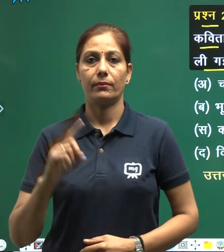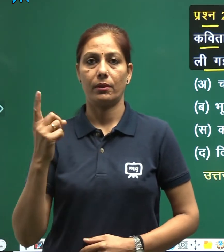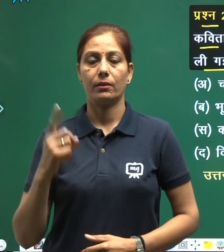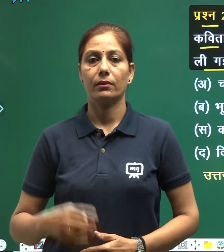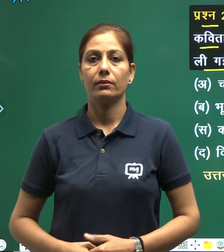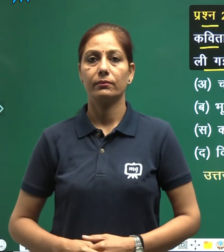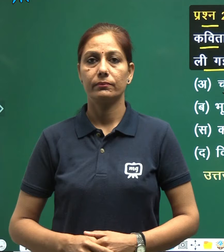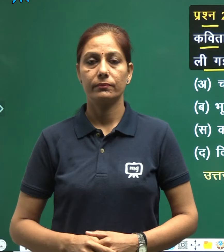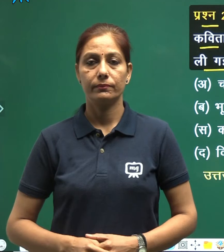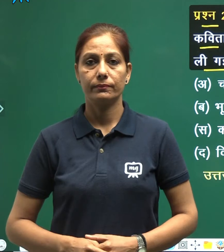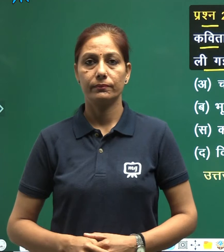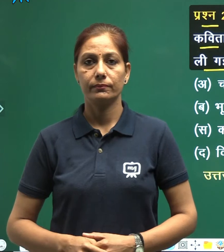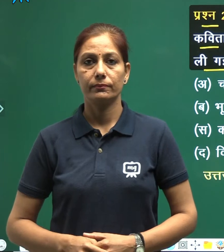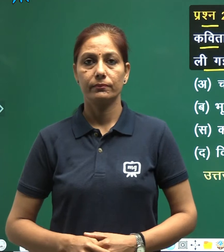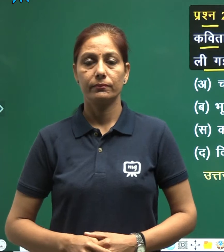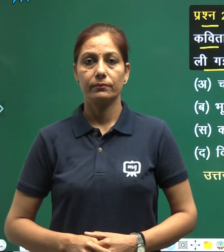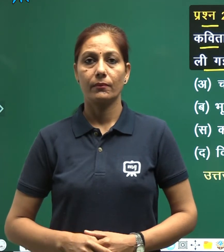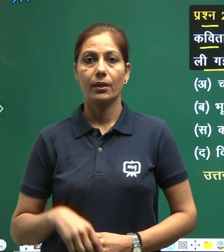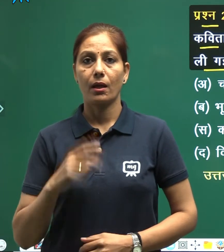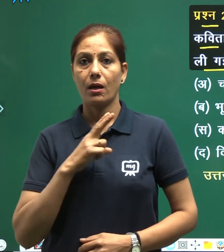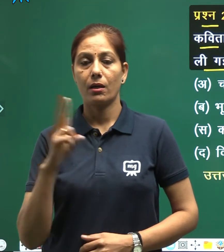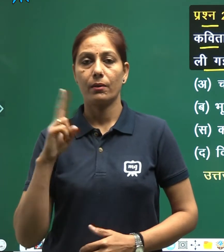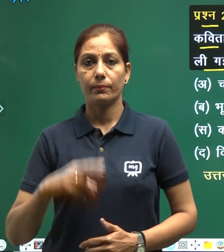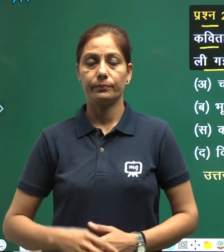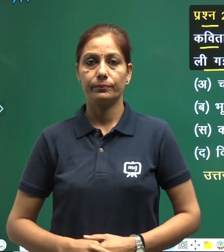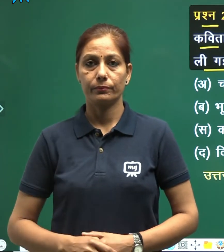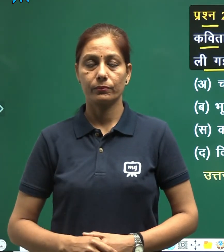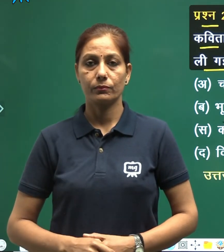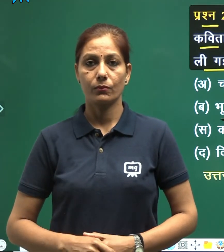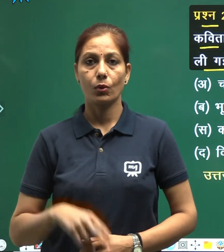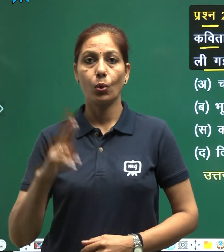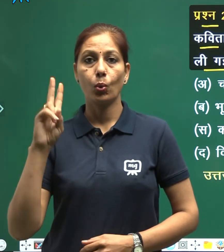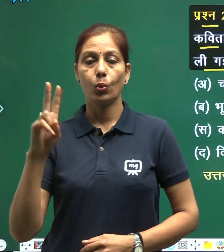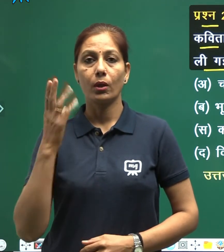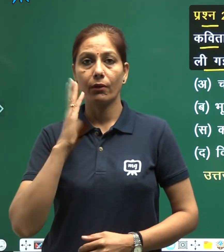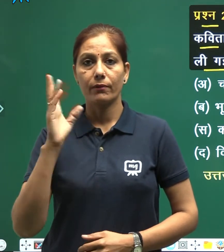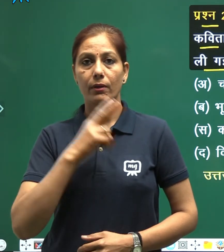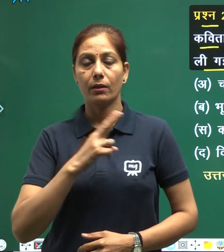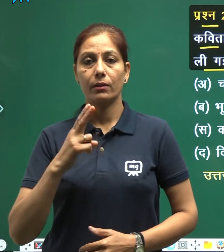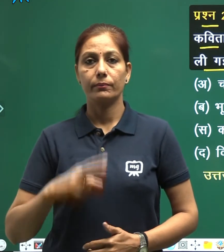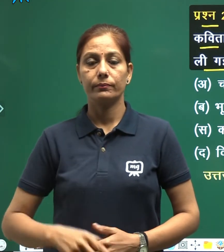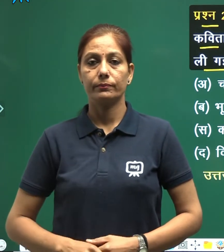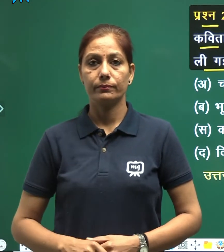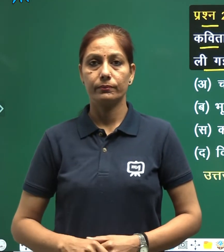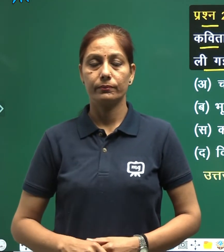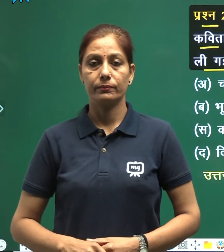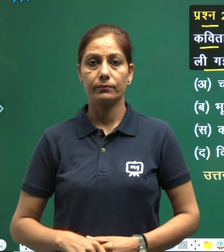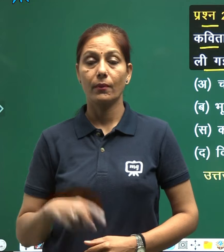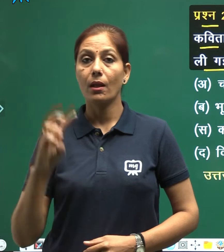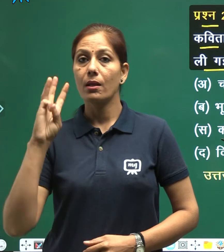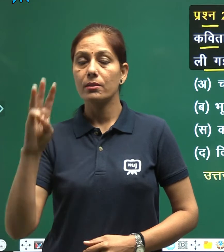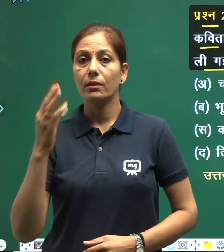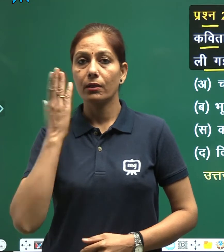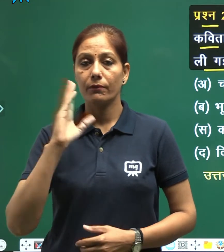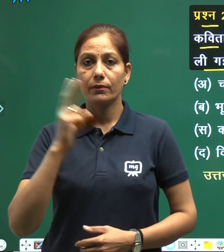पहला चांद का मुंह टेढ़ा है, दूसरा भूरी भूरी खाक धूल, तीसरा